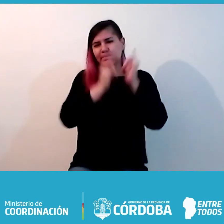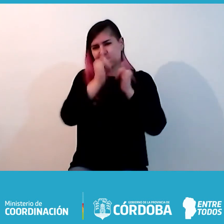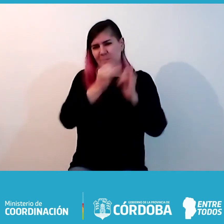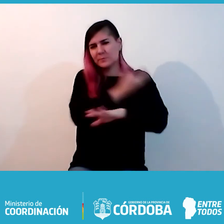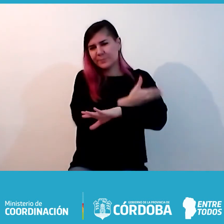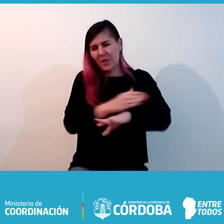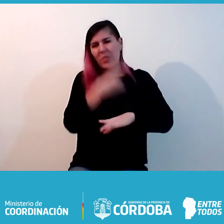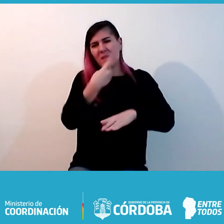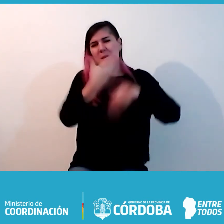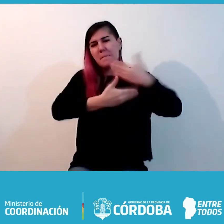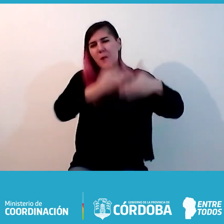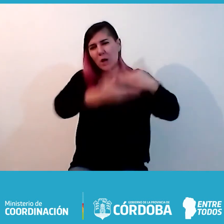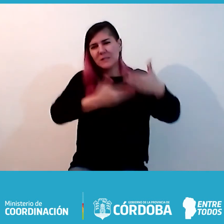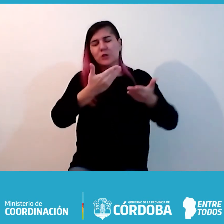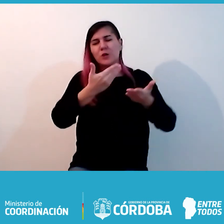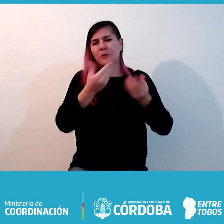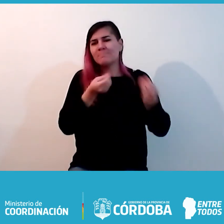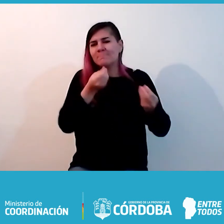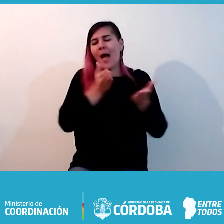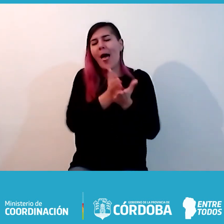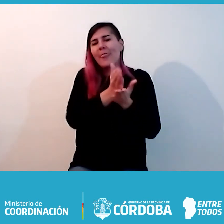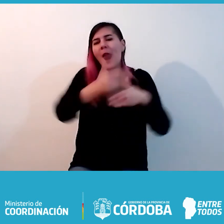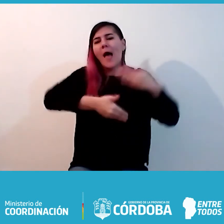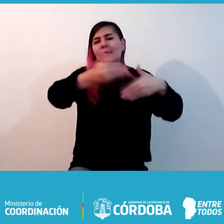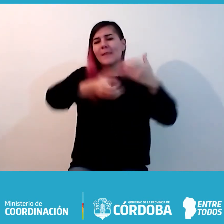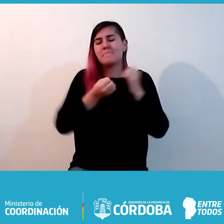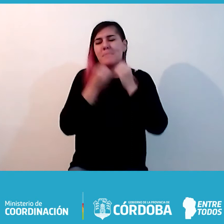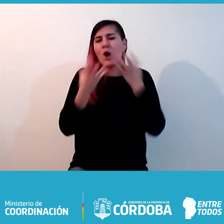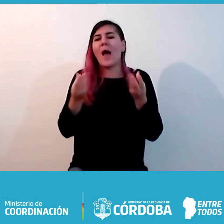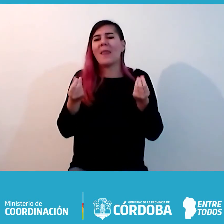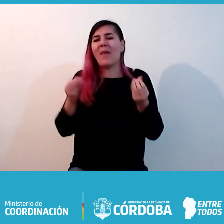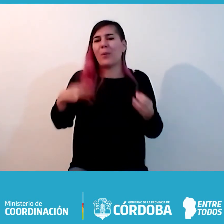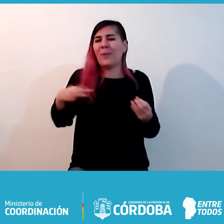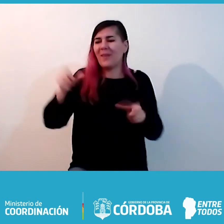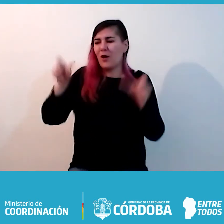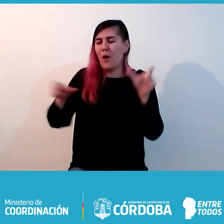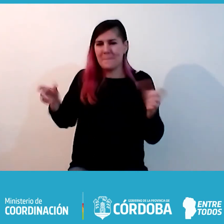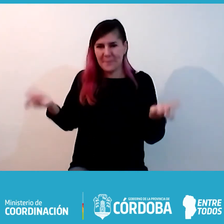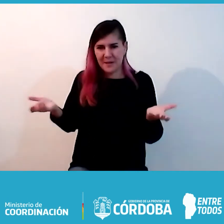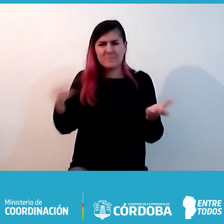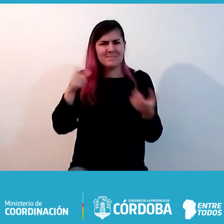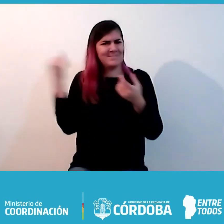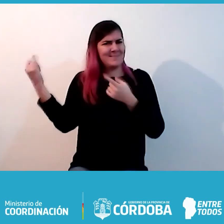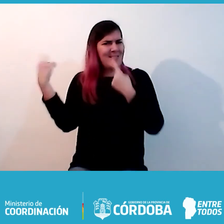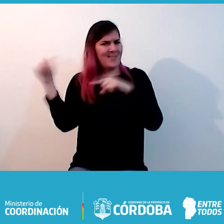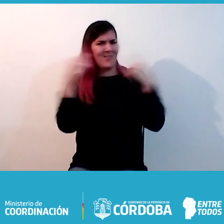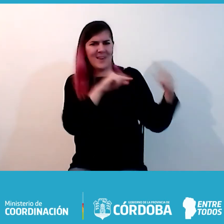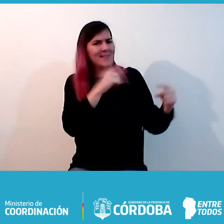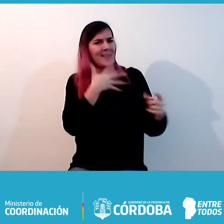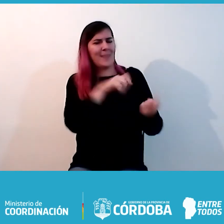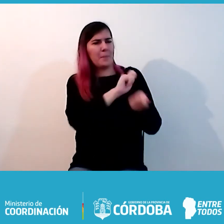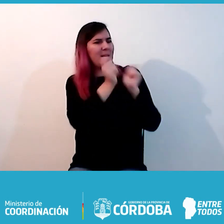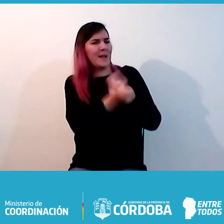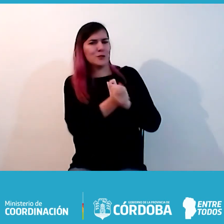que es progreso y la caracteriza como la acción de ir para adelante y mejorar la calidad de vida del hombre. Hay ciertamente una gran diferencia de interpretación de este concepto